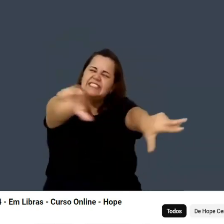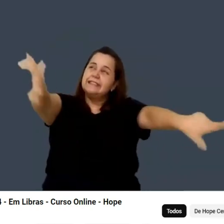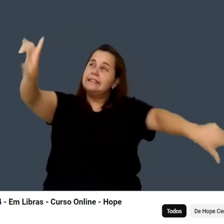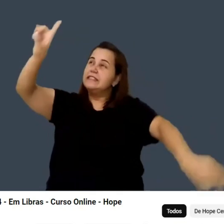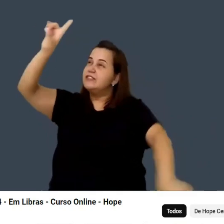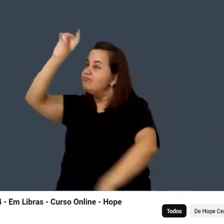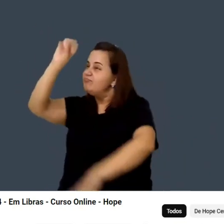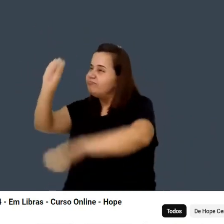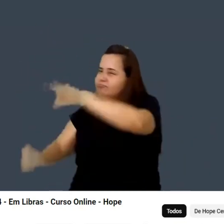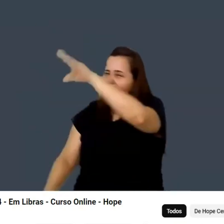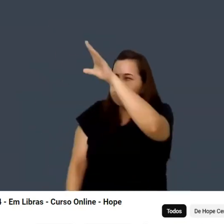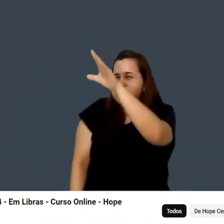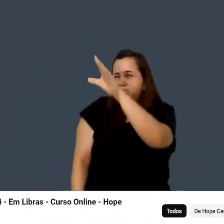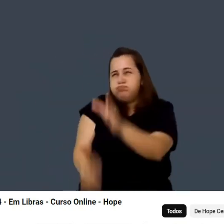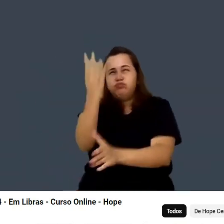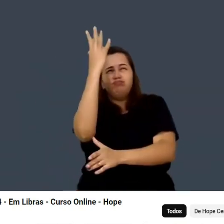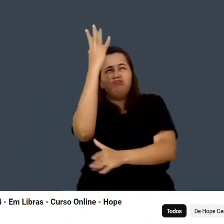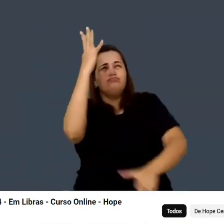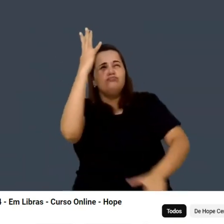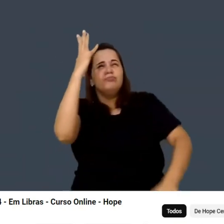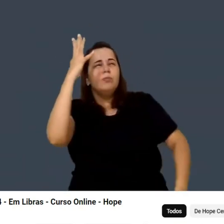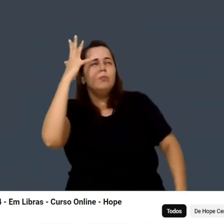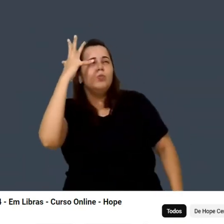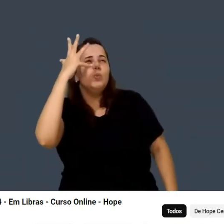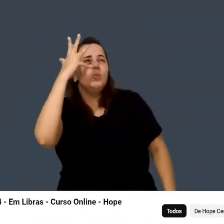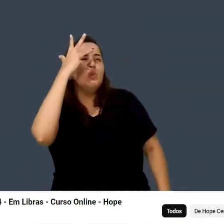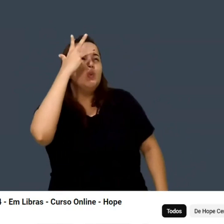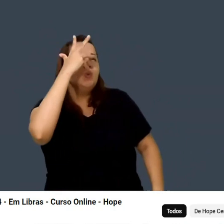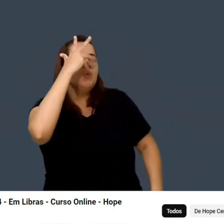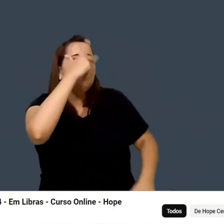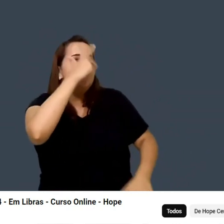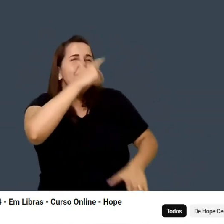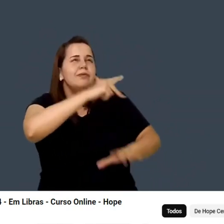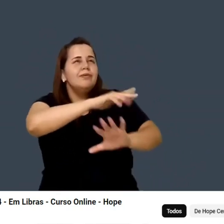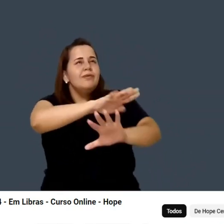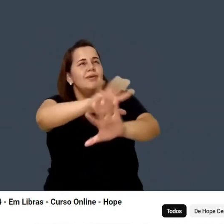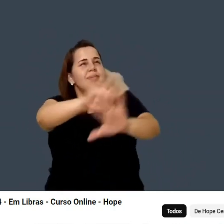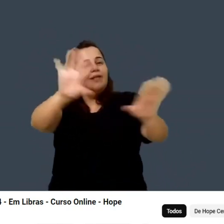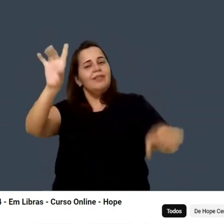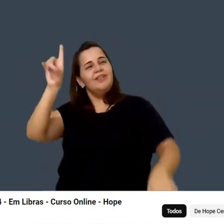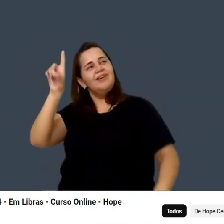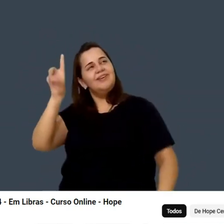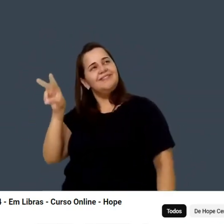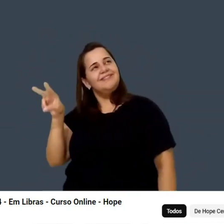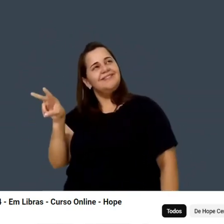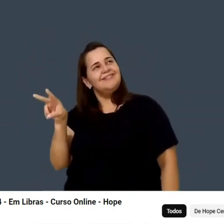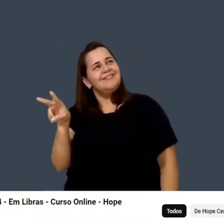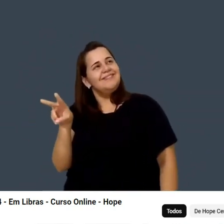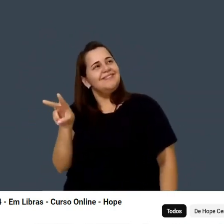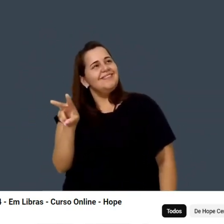árvores das mais diversas, da mais diversa criação, trazendo frutos diferentes,